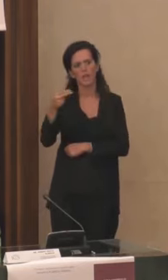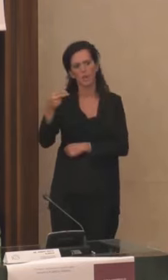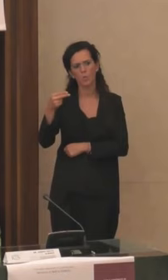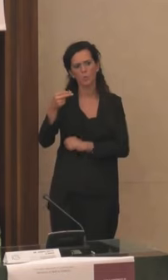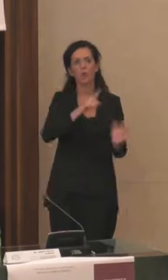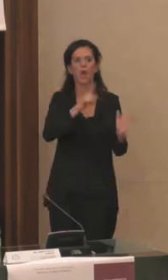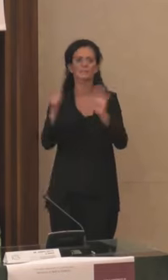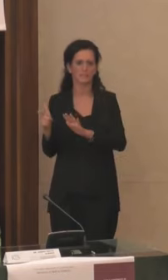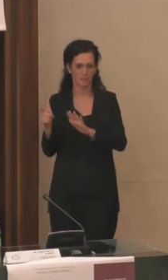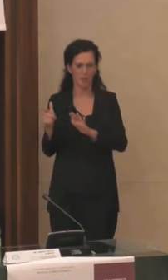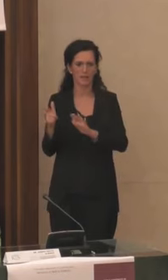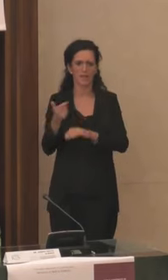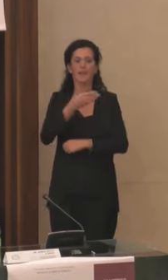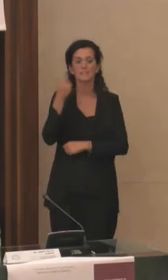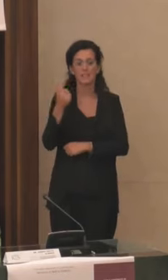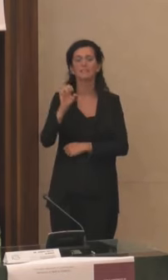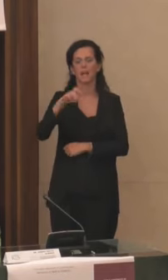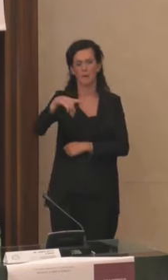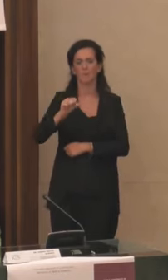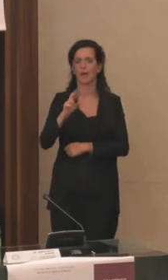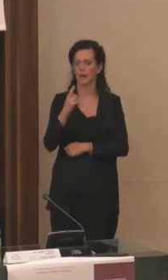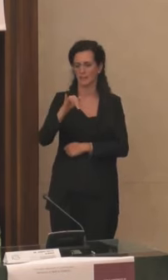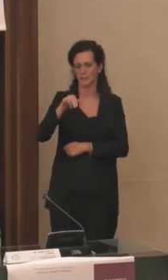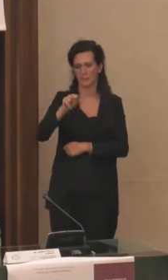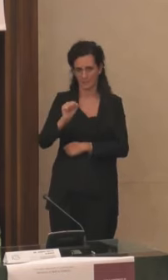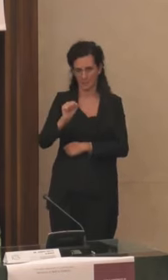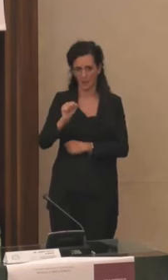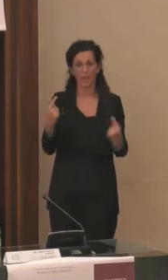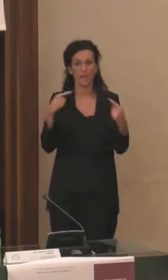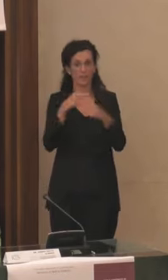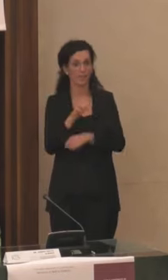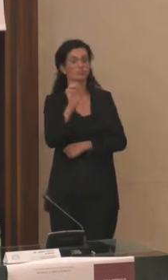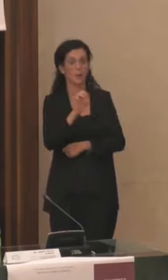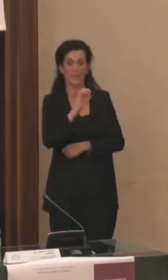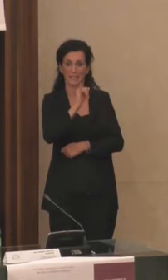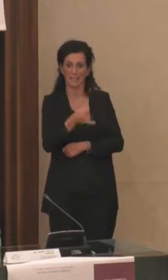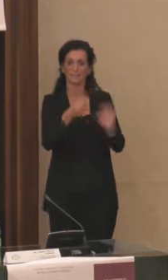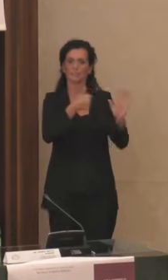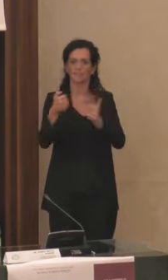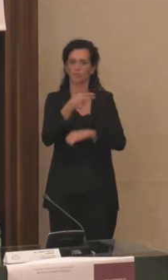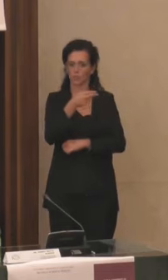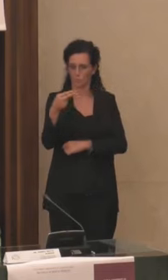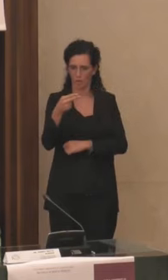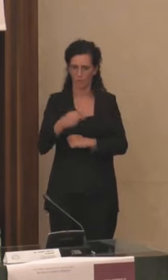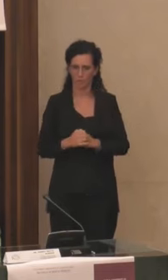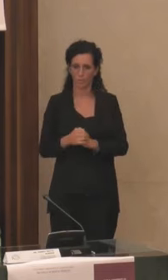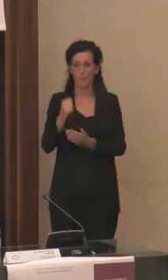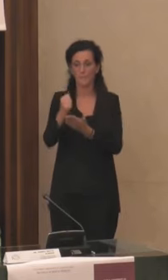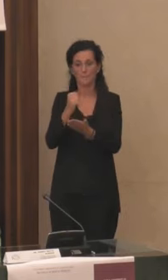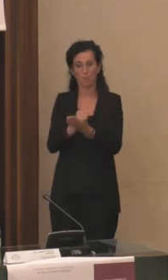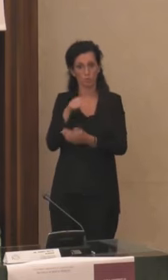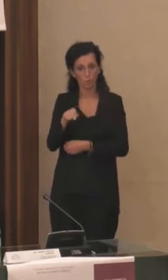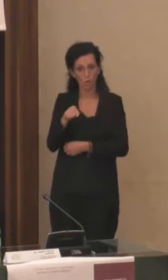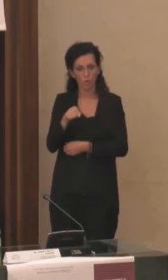a settimana, invece aggiungendo l'enoxeparina sono 600 euro. Con questi protocolli sono stati